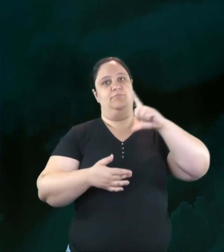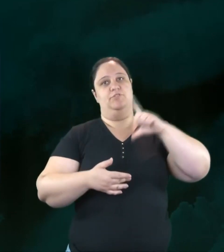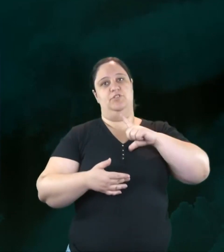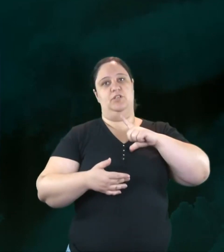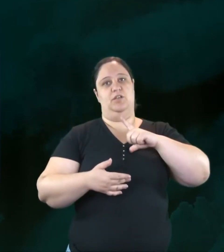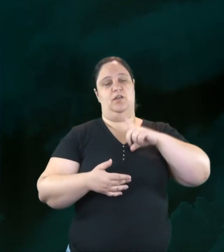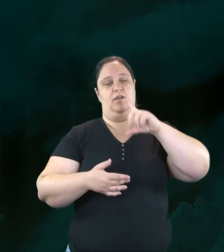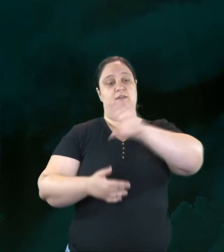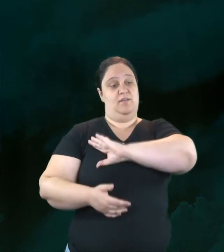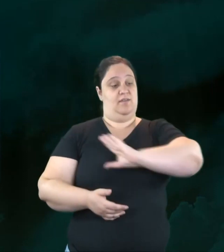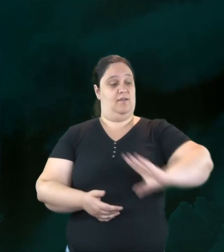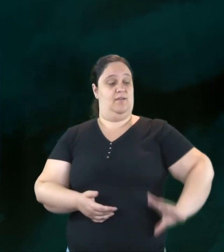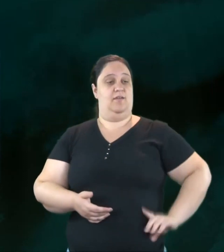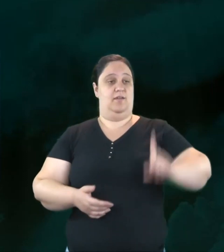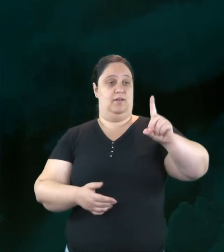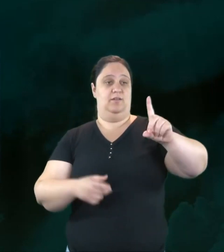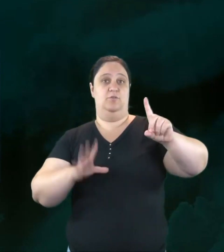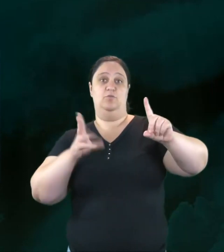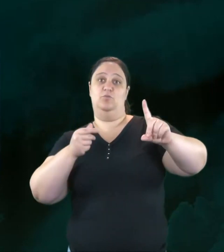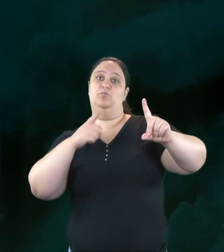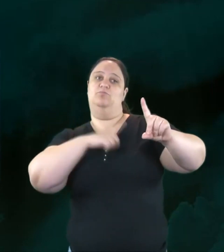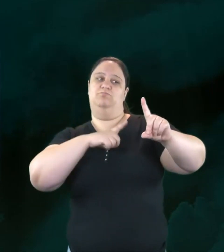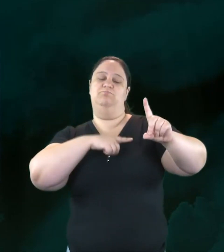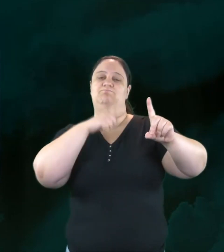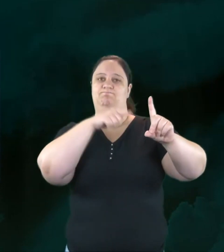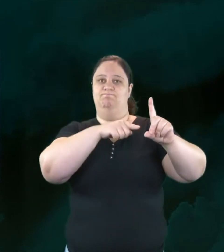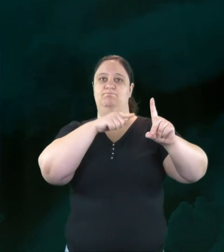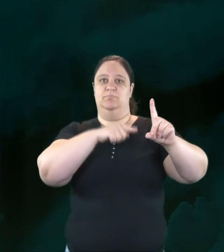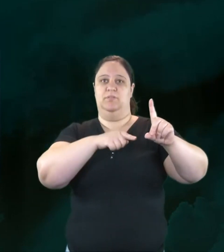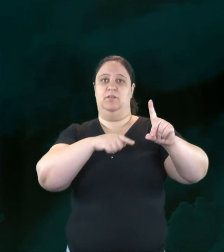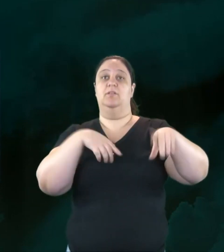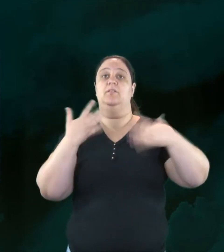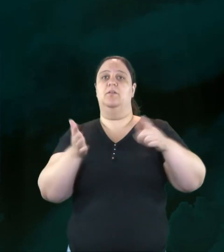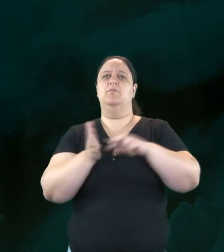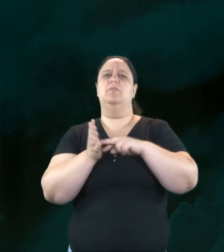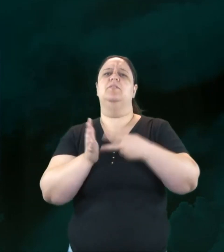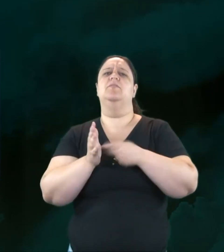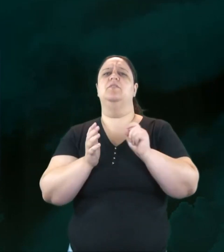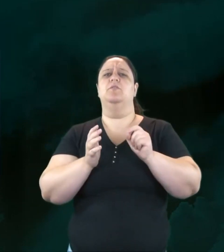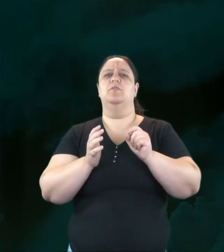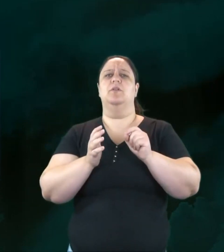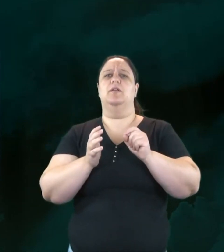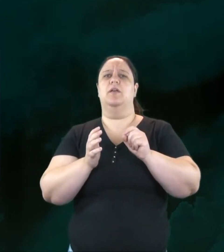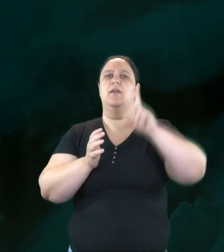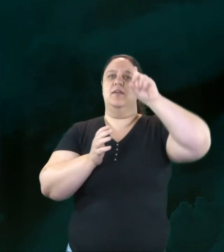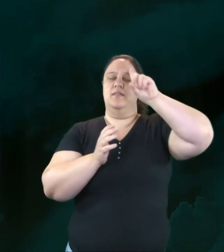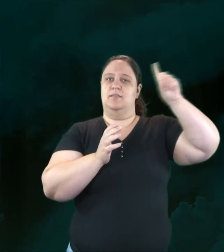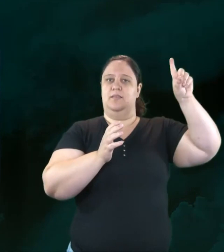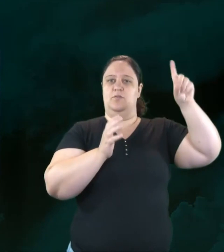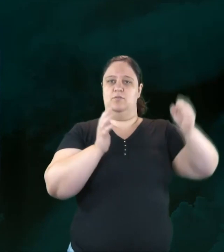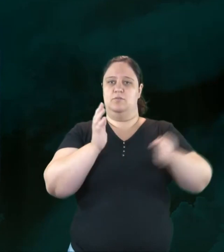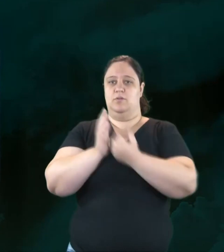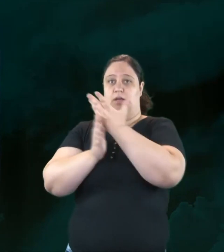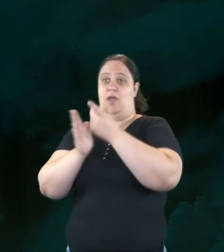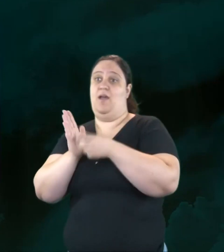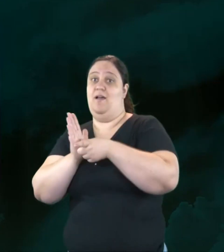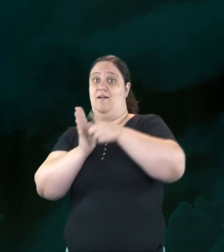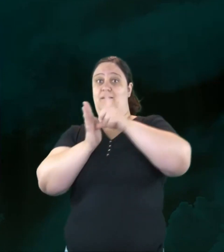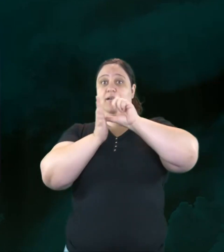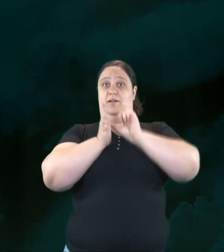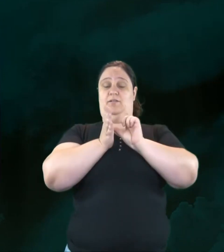Quer dizer, Ele é antes de todas as coisas. Antes de Deus criar todas as coisas, Deus